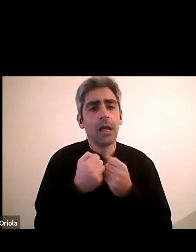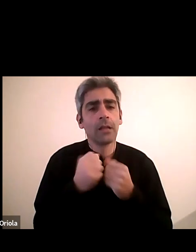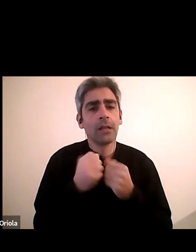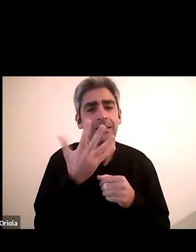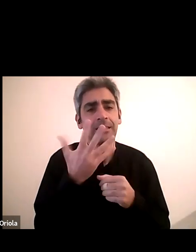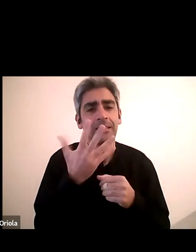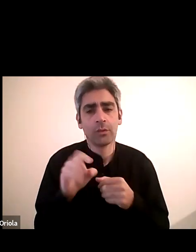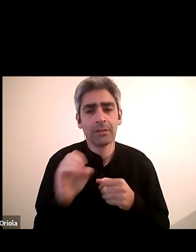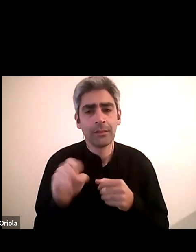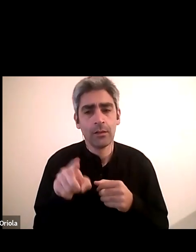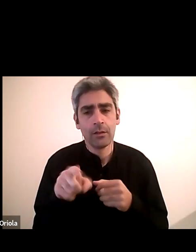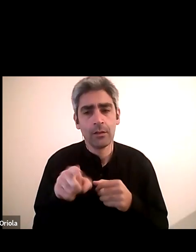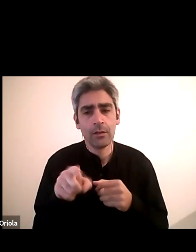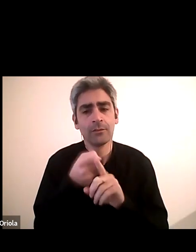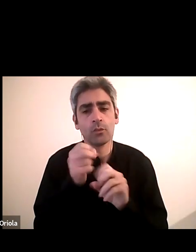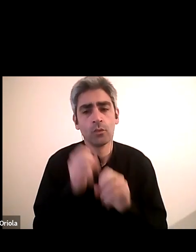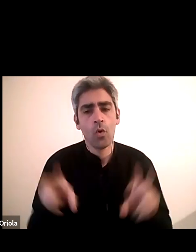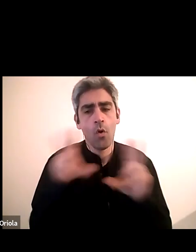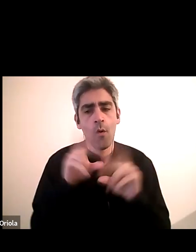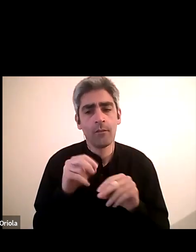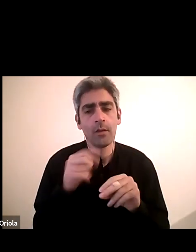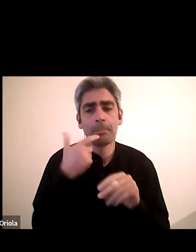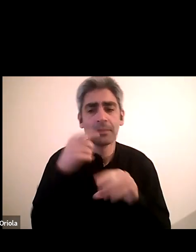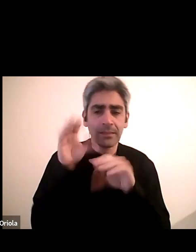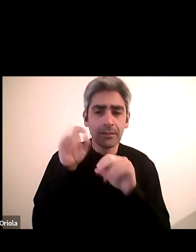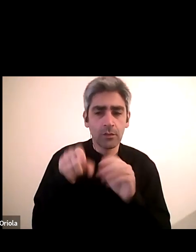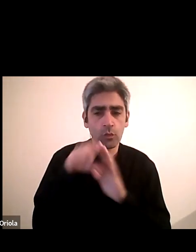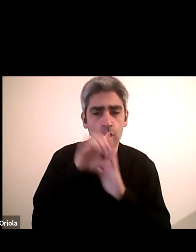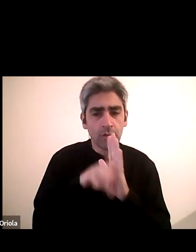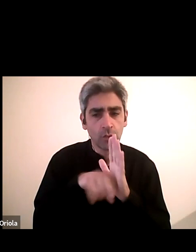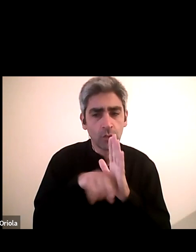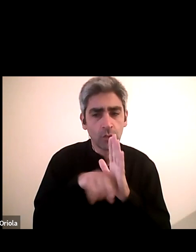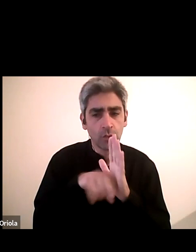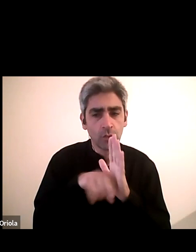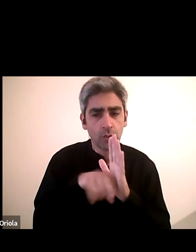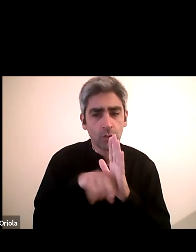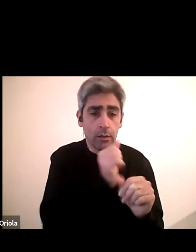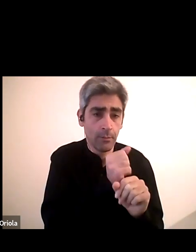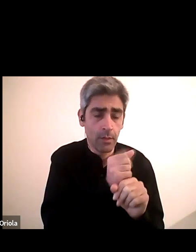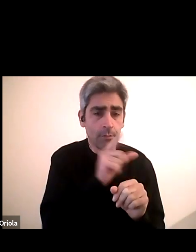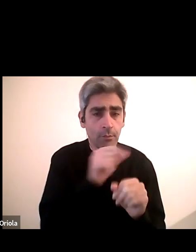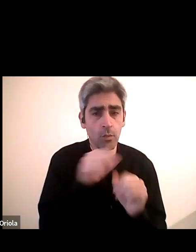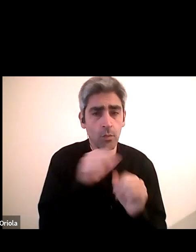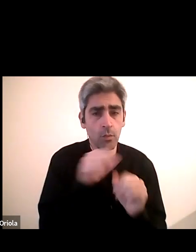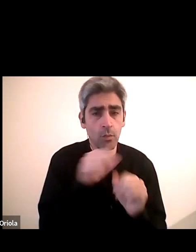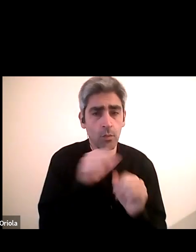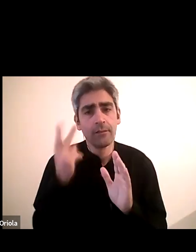enquanto desafio para uma nova percepção das condições não só de trabalho, mas também das condições de vida